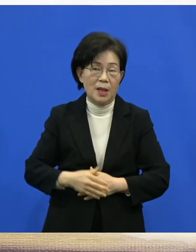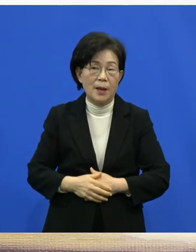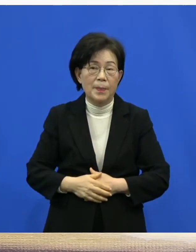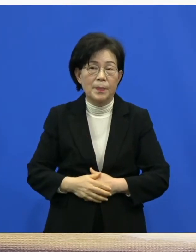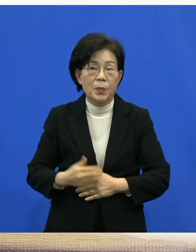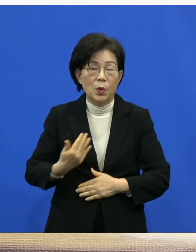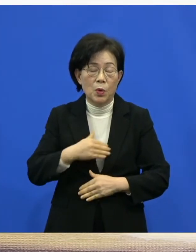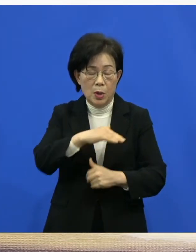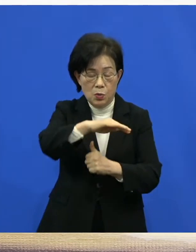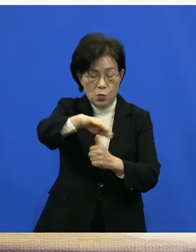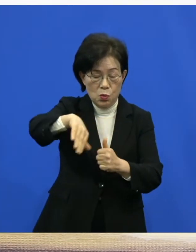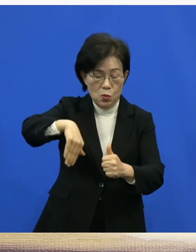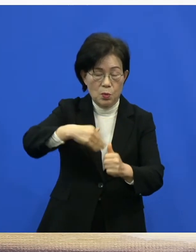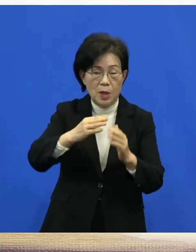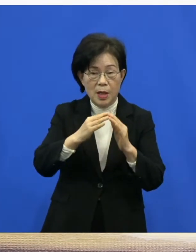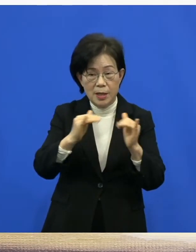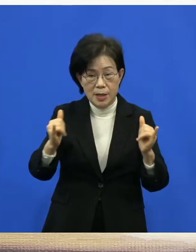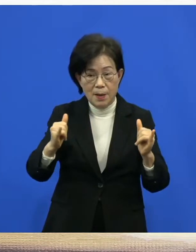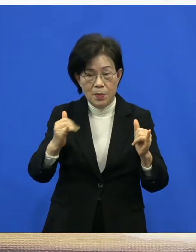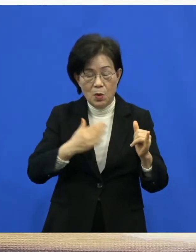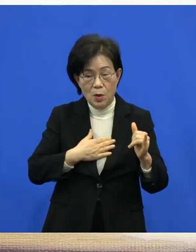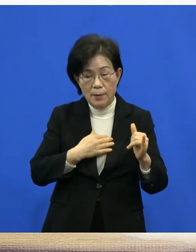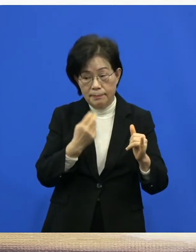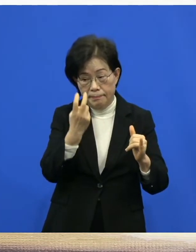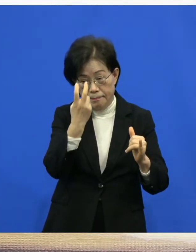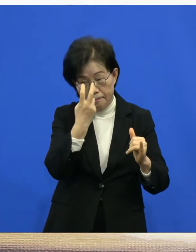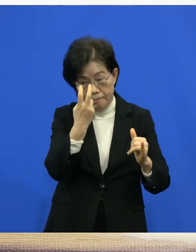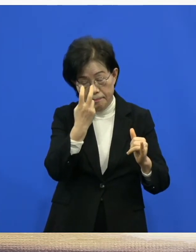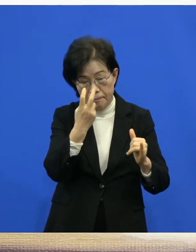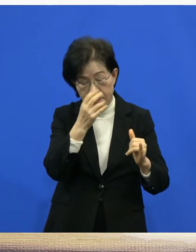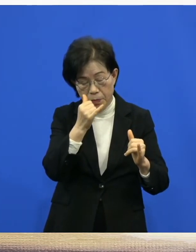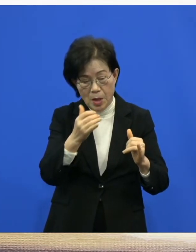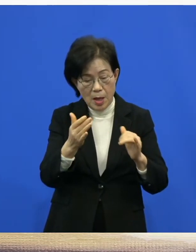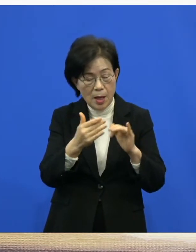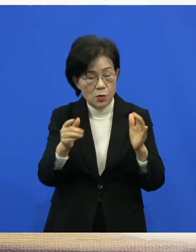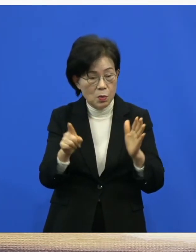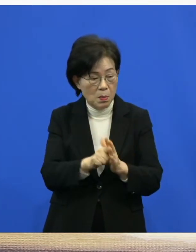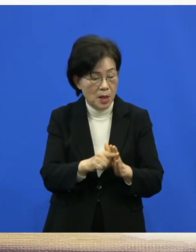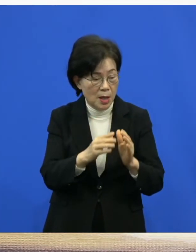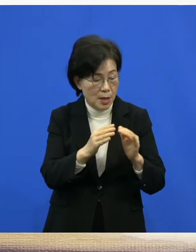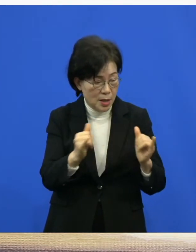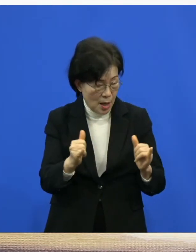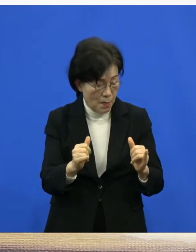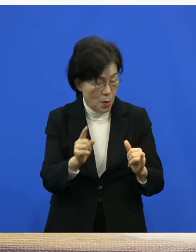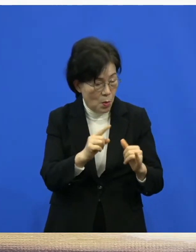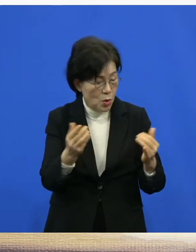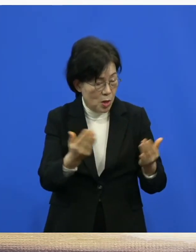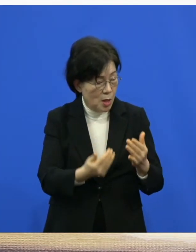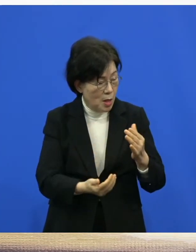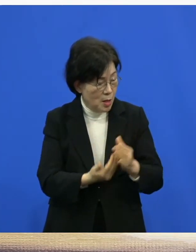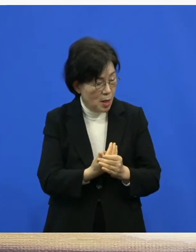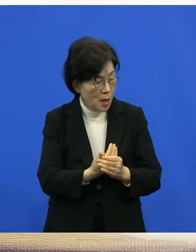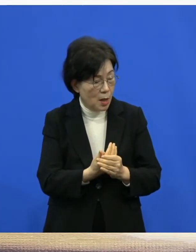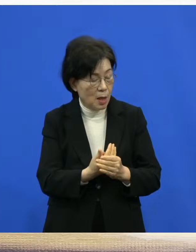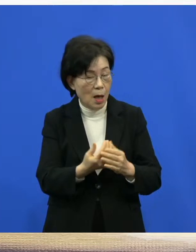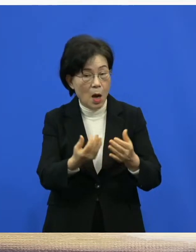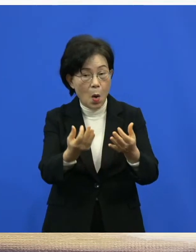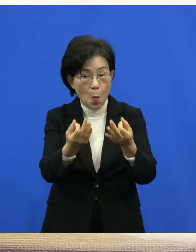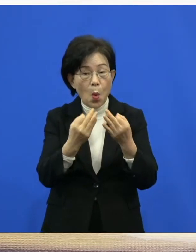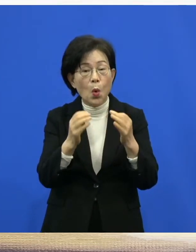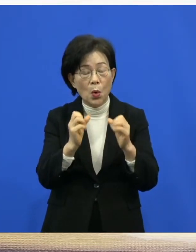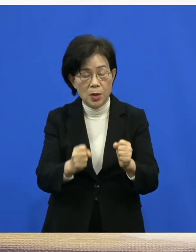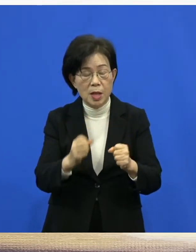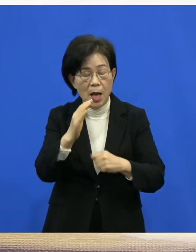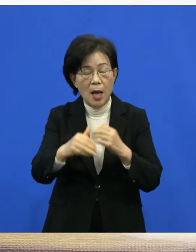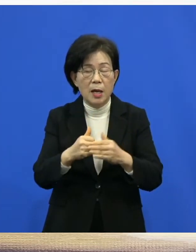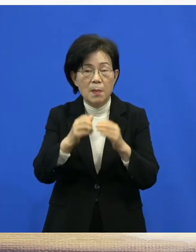여러분, 우리의 주변의 사람들을 항상 우리를 지켜보고 있습니다. 예수를 믿는다고 하는 우리에게 무슨 일이 일어나고 있는 걸 보죠. 우리가 하나님의